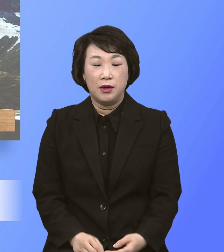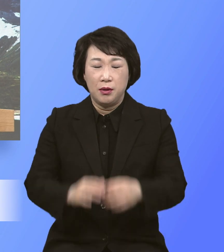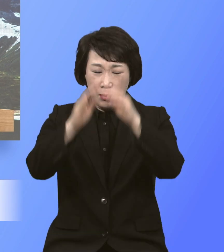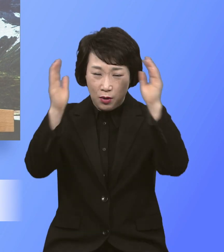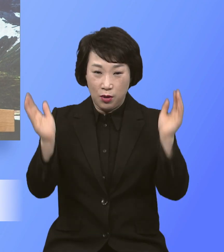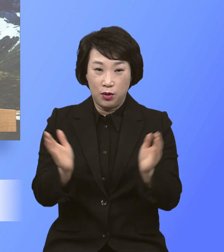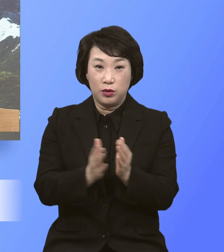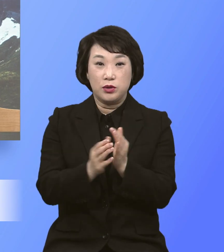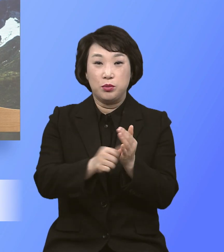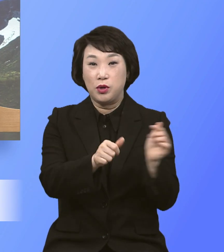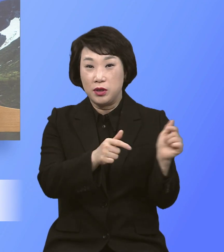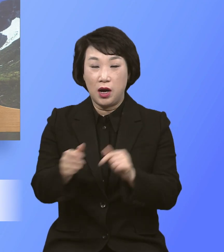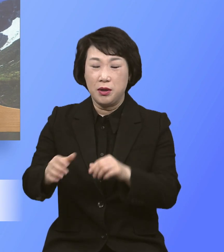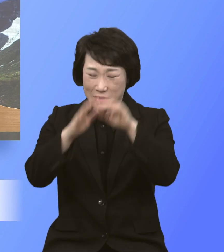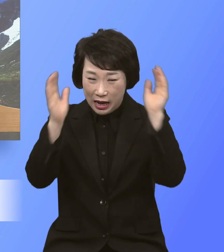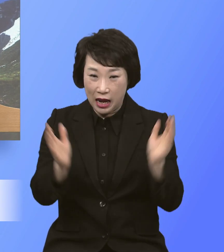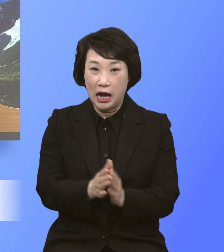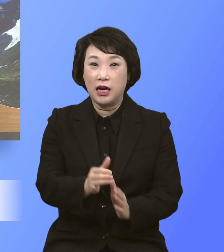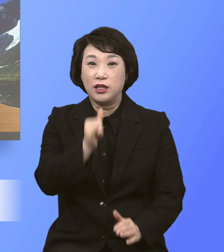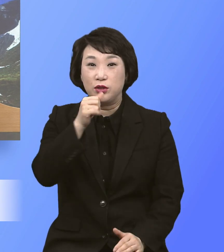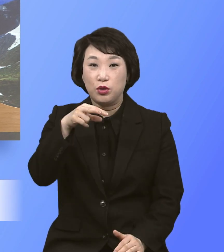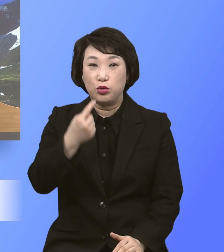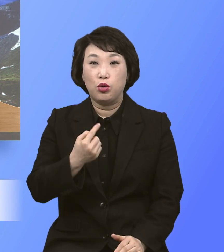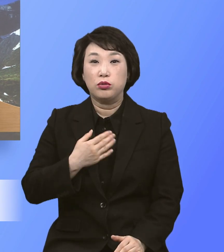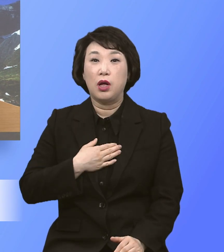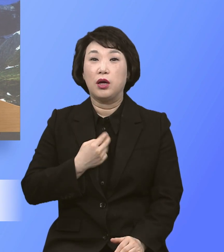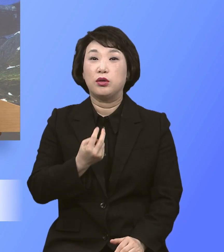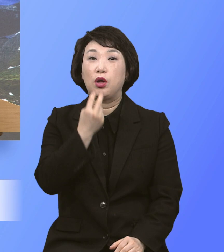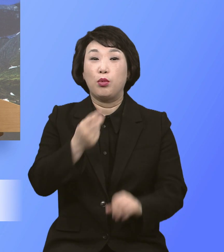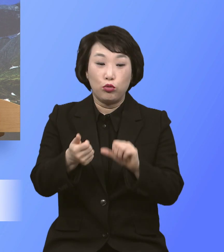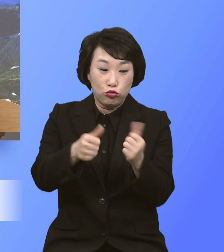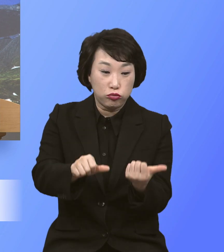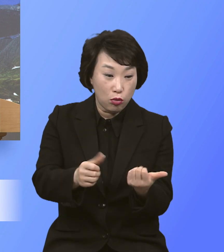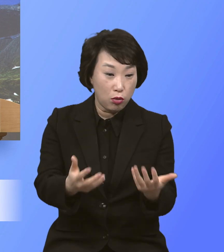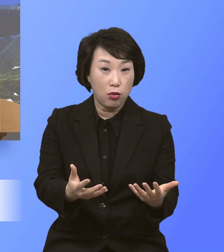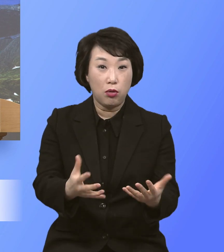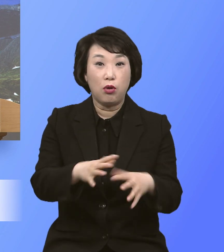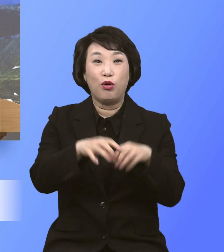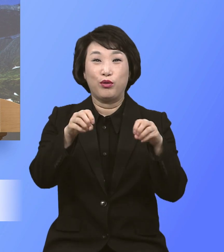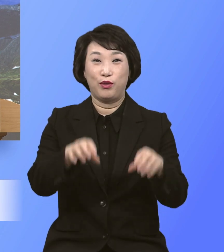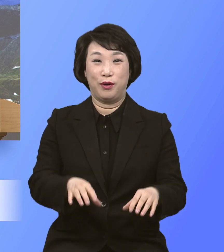모든 만물이 다 있어도 내 생명이 죽으면 허사라는 겁니다.